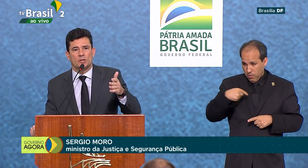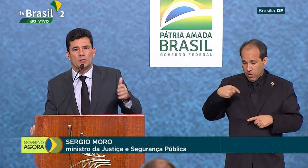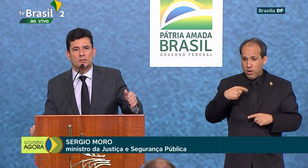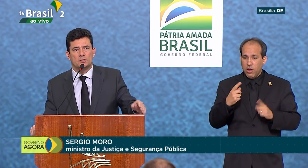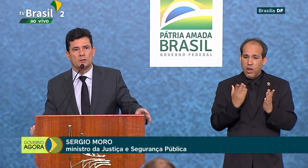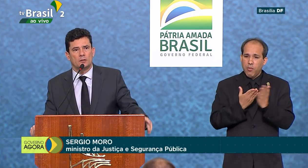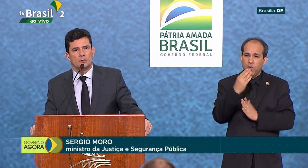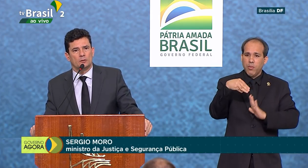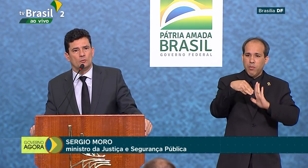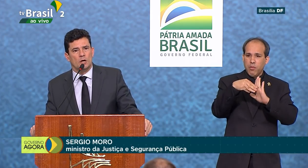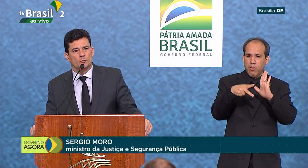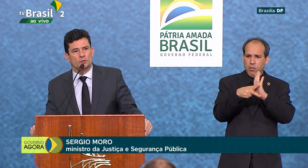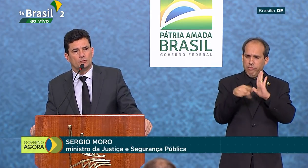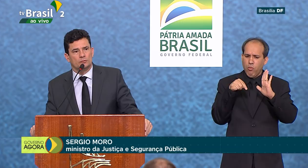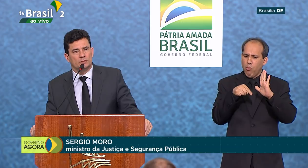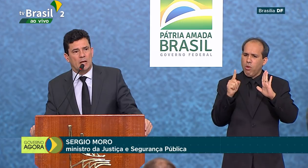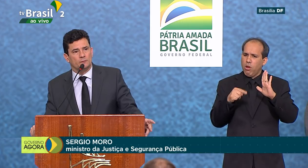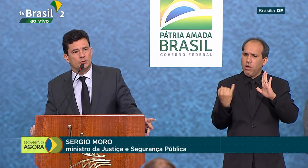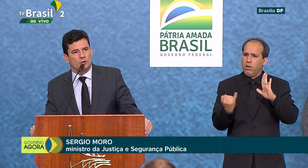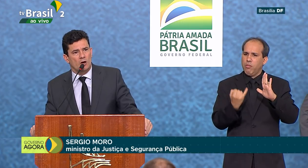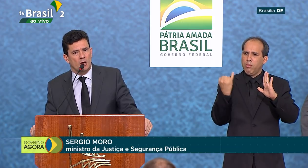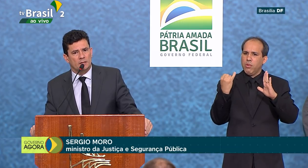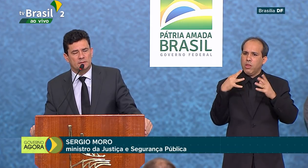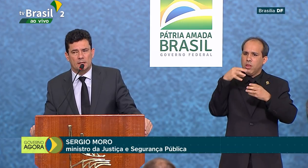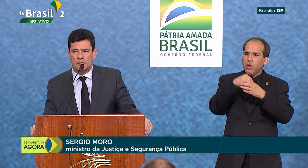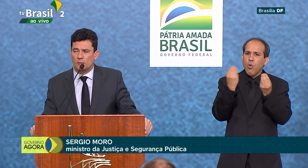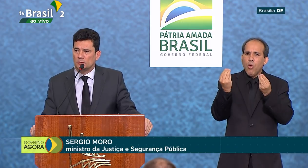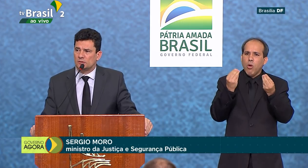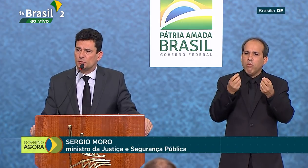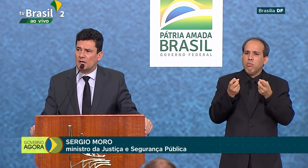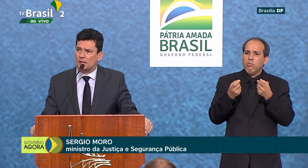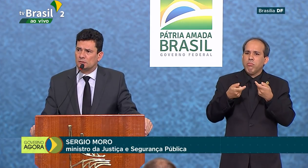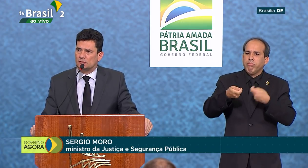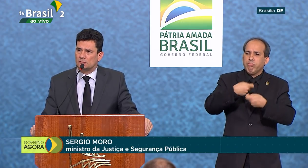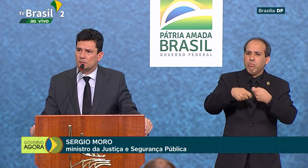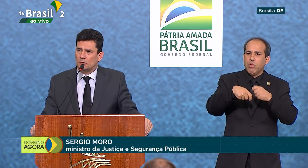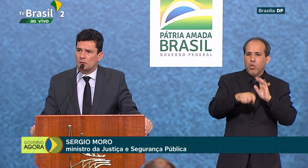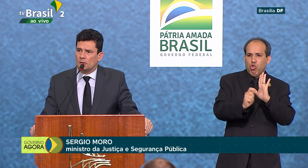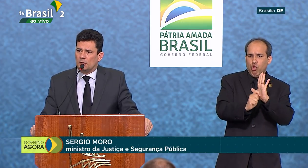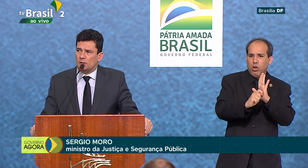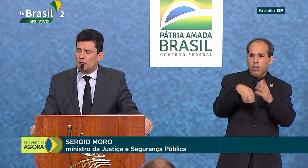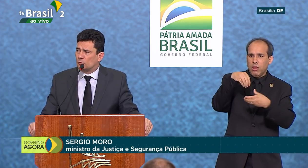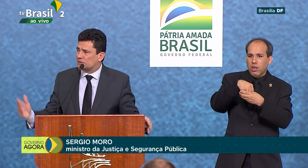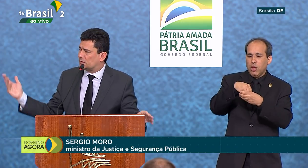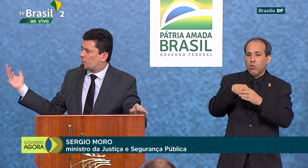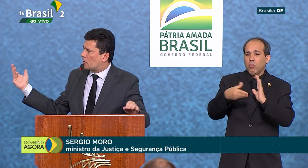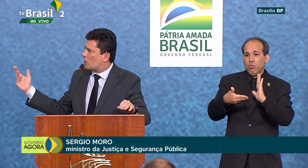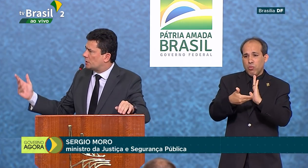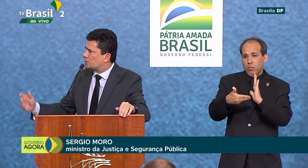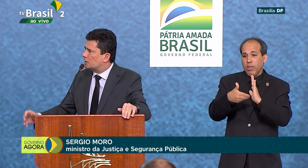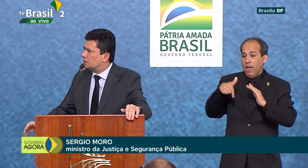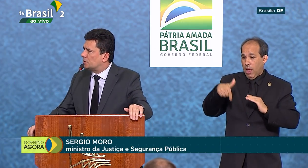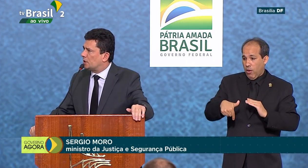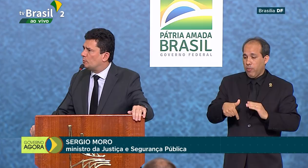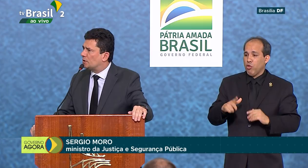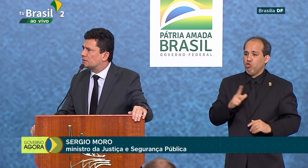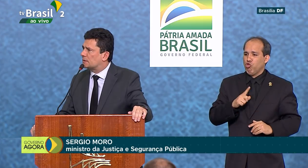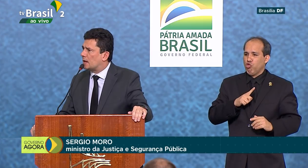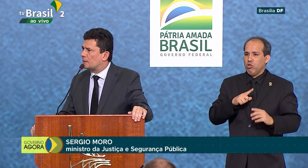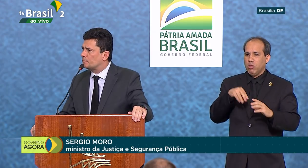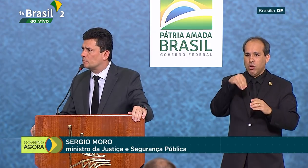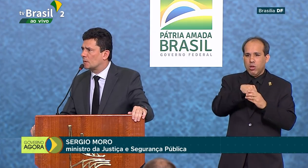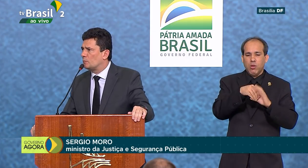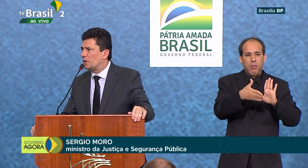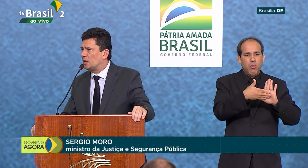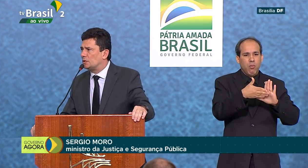provisória importante no âmbito do tráfico de drogas na Câmara dos Deputados. E temos esse pacote anticrime que